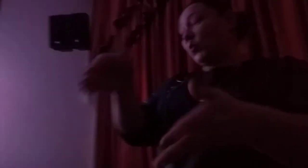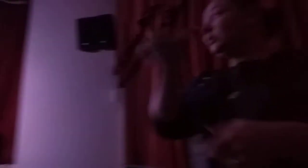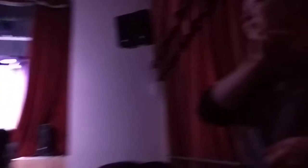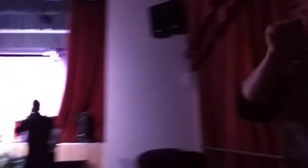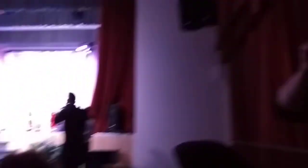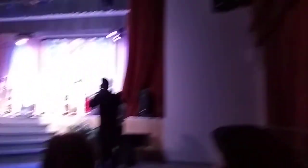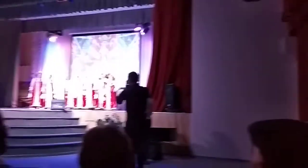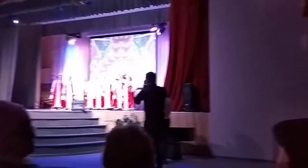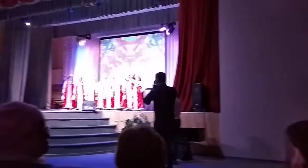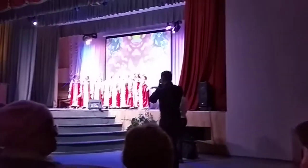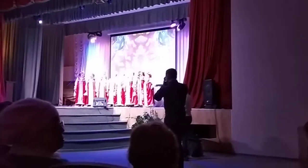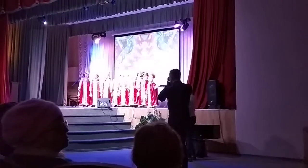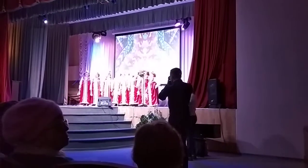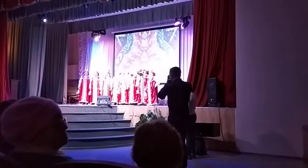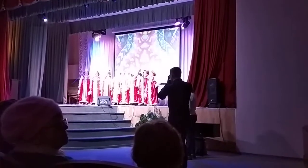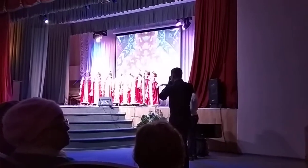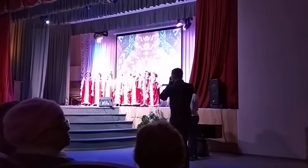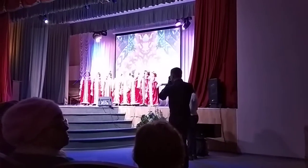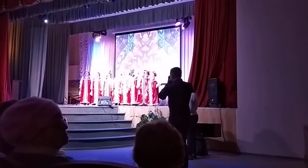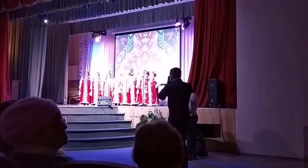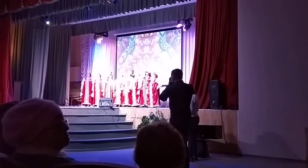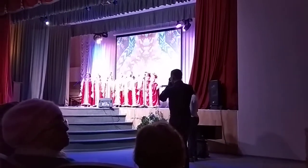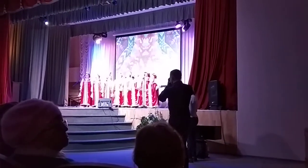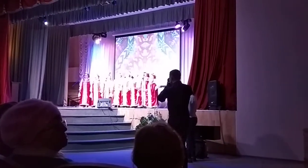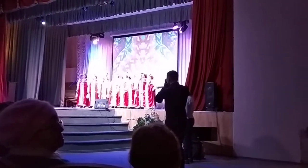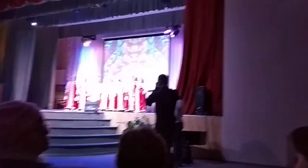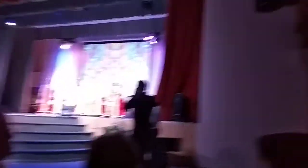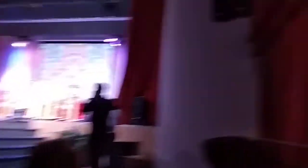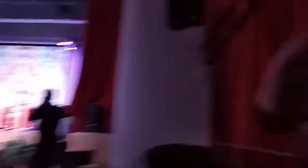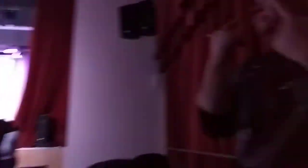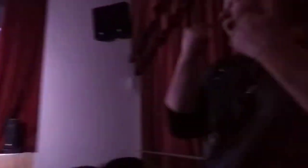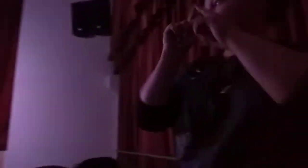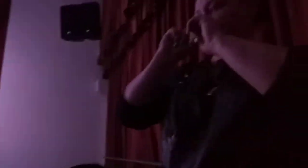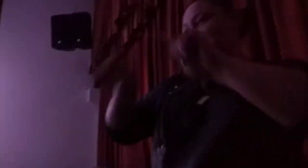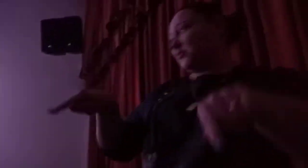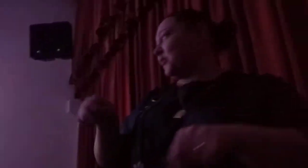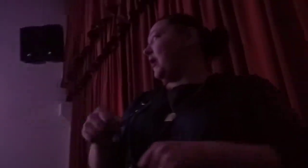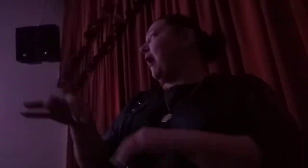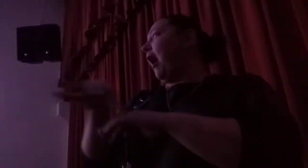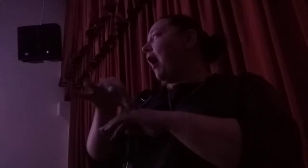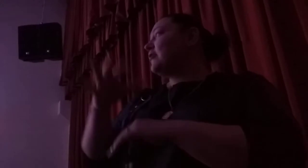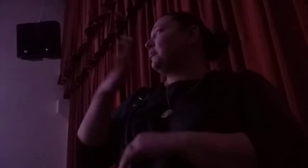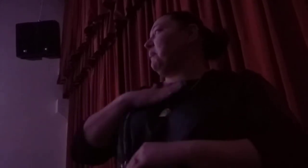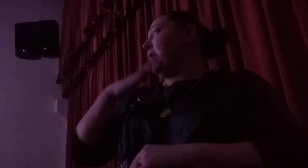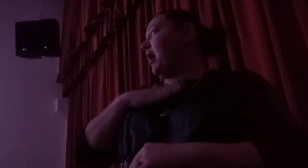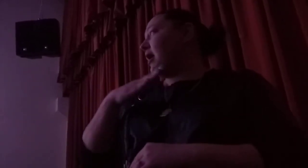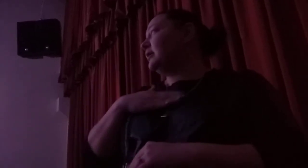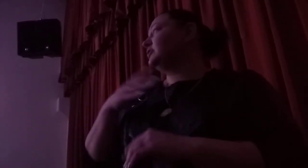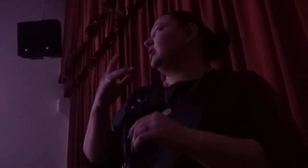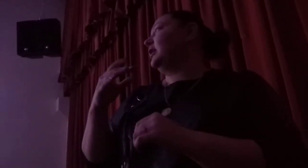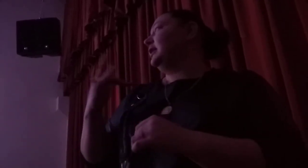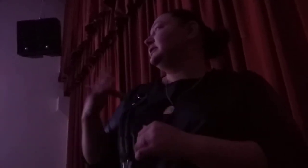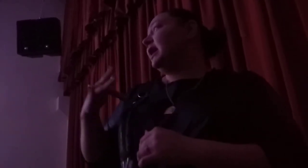ты погубила, милая котиночка. Колечко мое золото